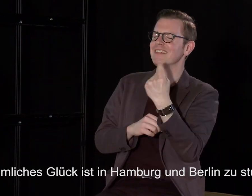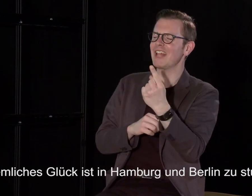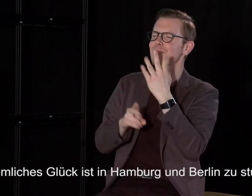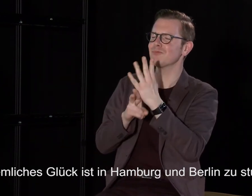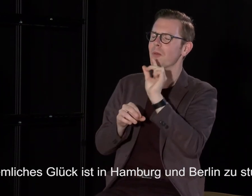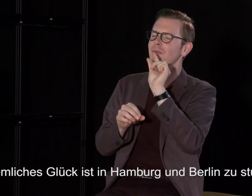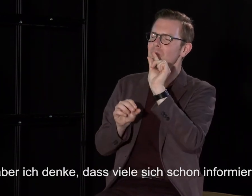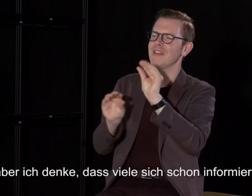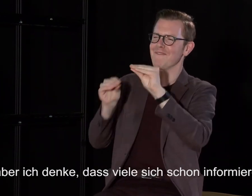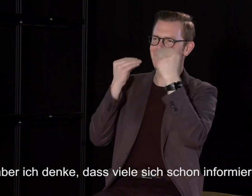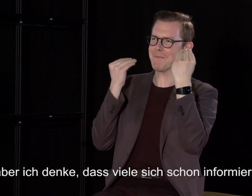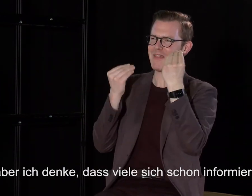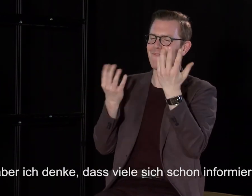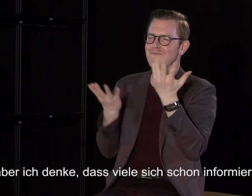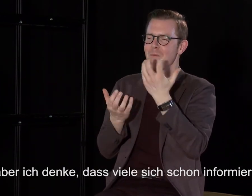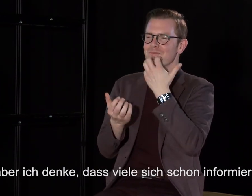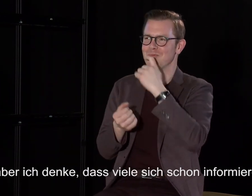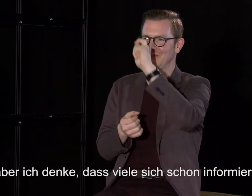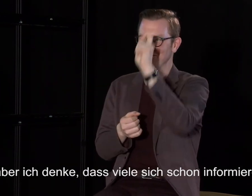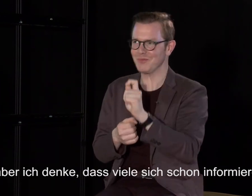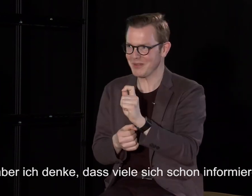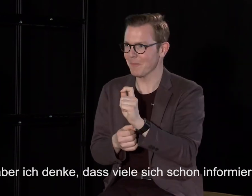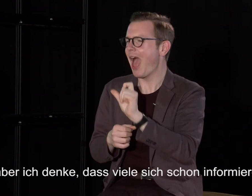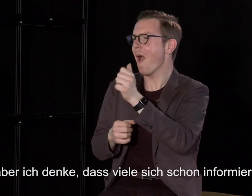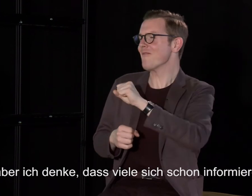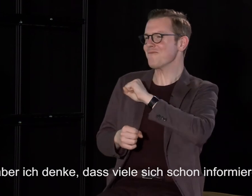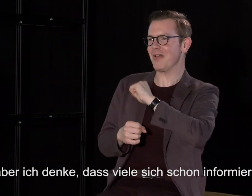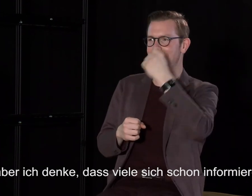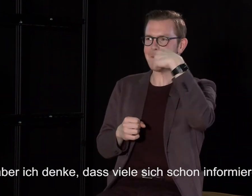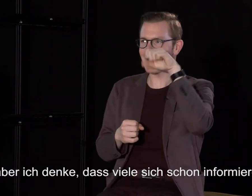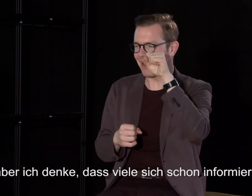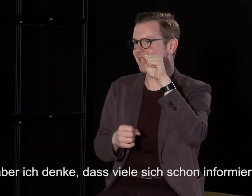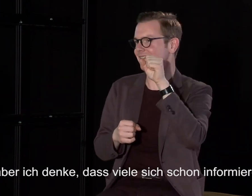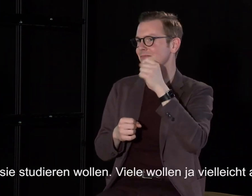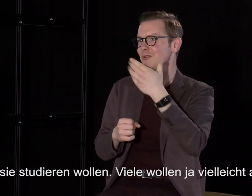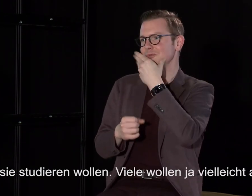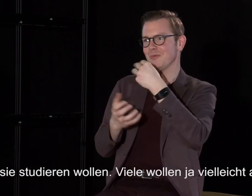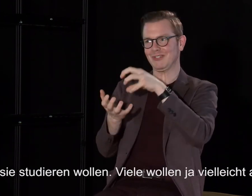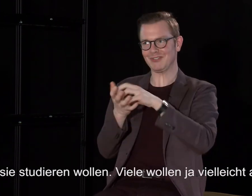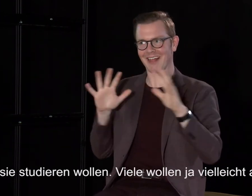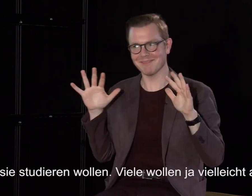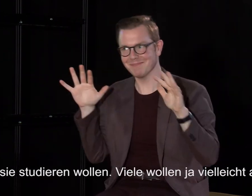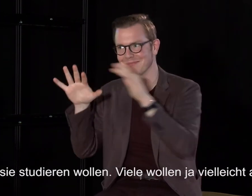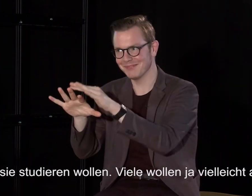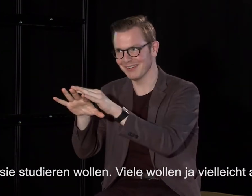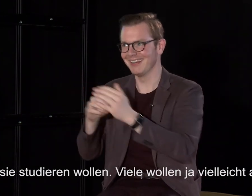studieren. Aber ich denke, dass viele sich sicherlich vorher schon informieren, wo sie studieren wollen. Viele wollen vielleicht auch nach